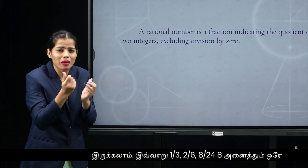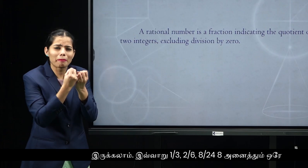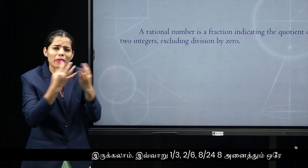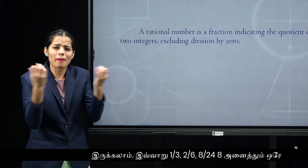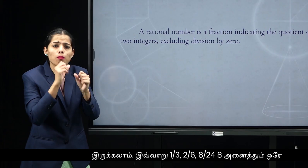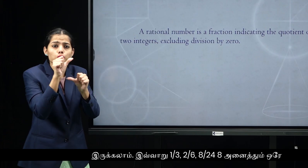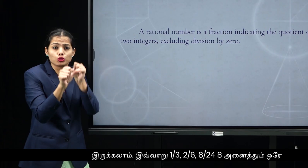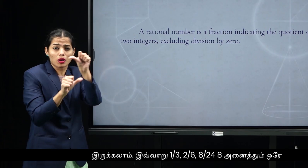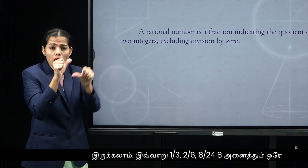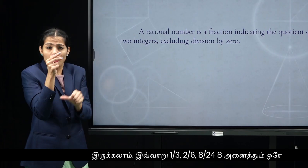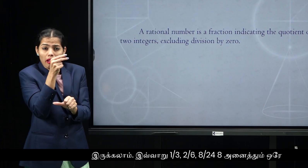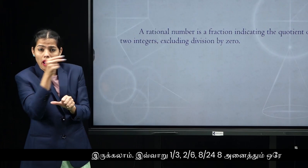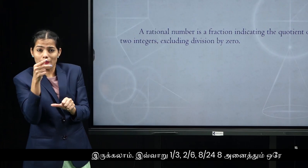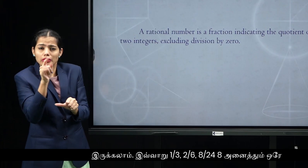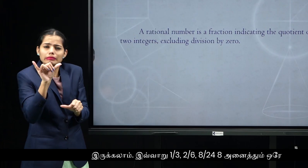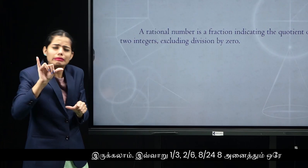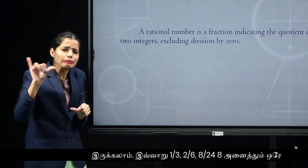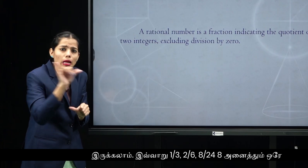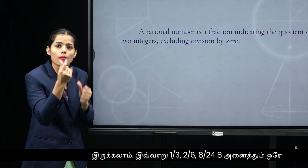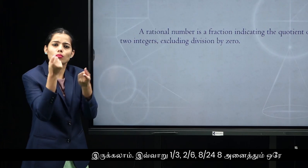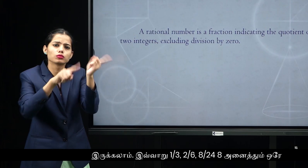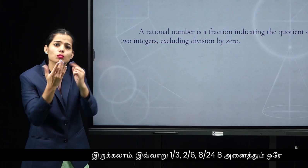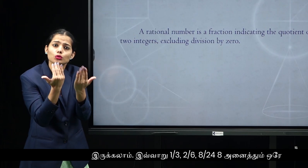இவ்வாறு 1/3, 2/6,